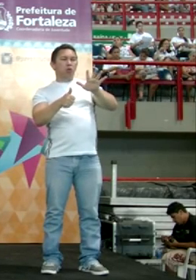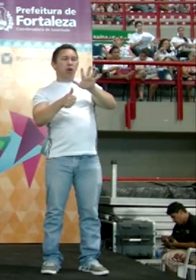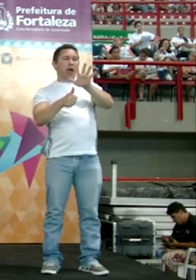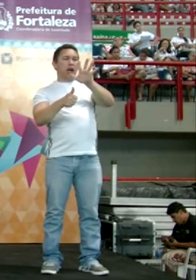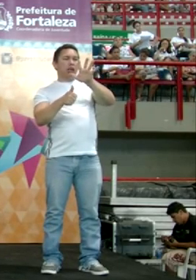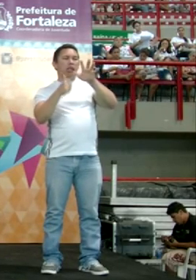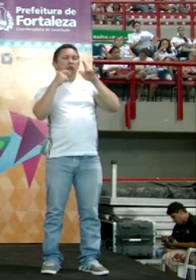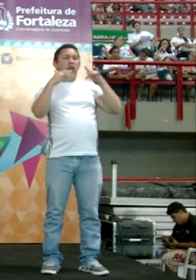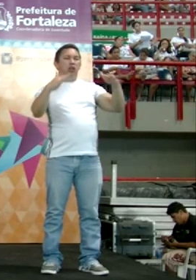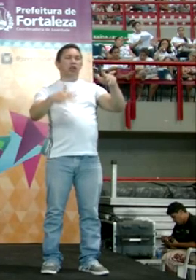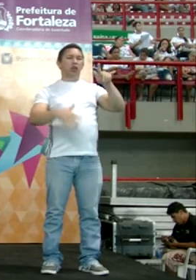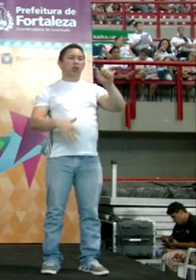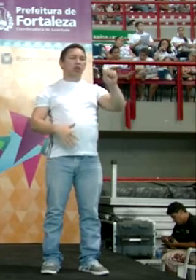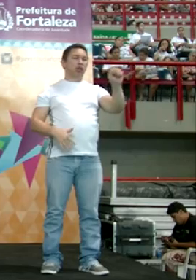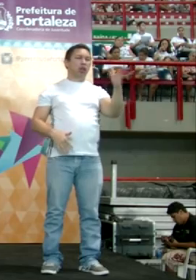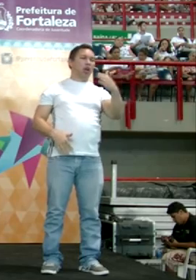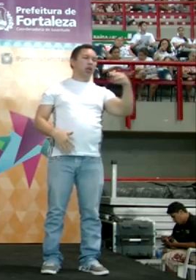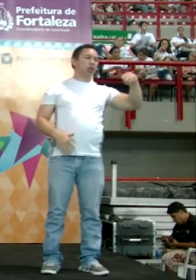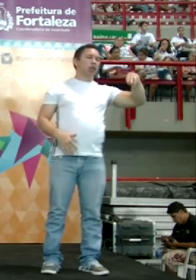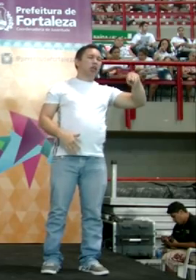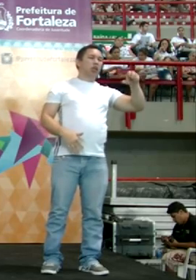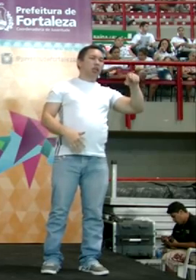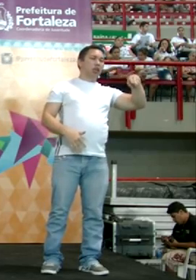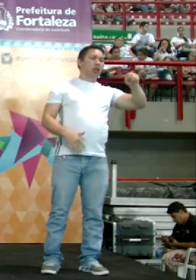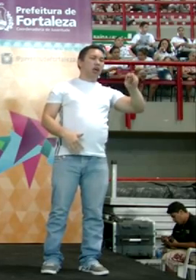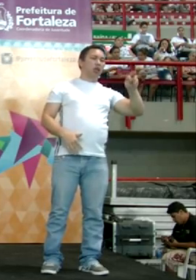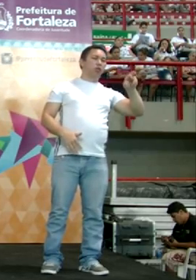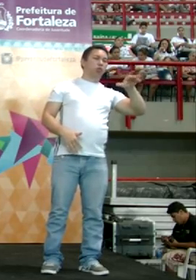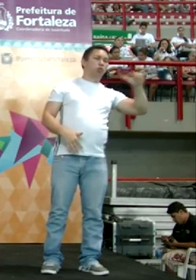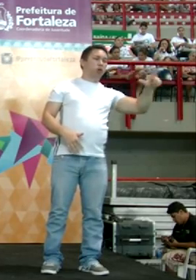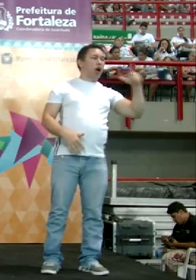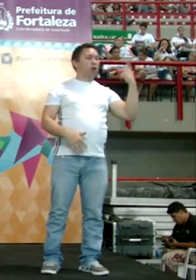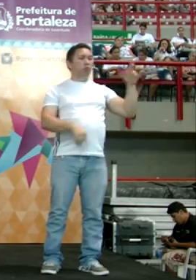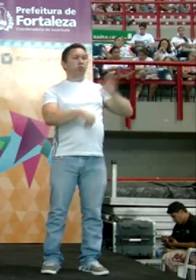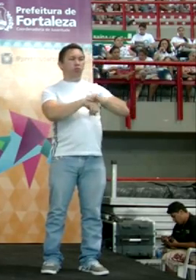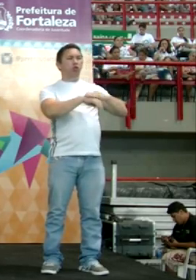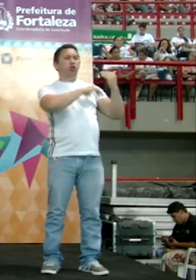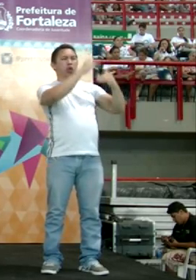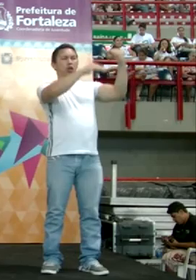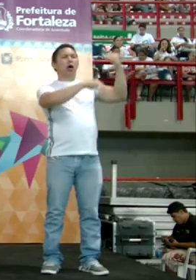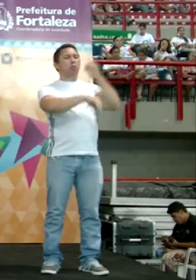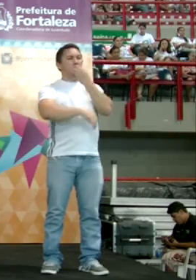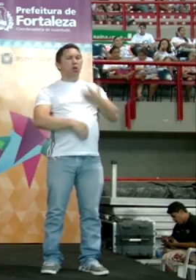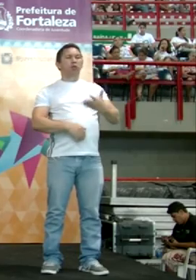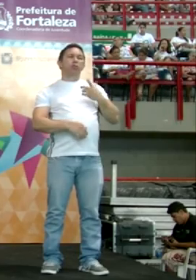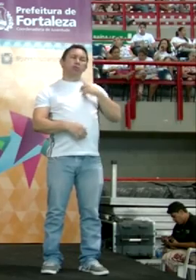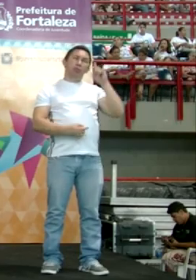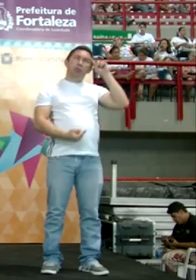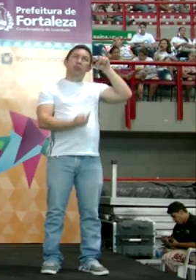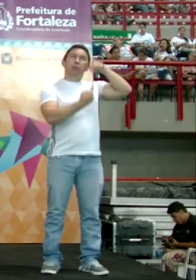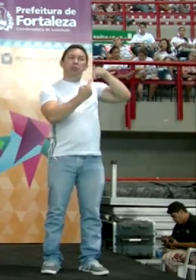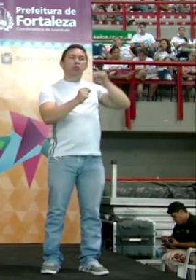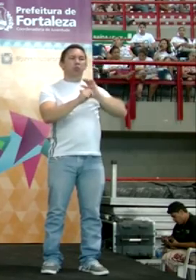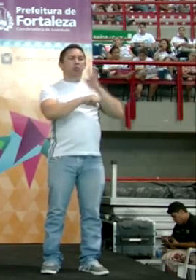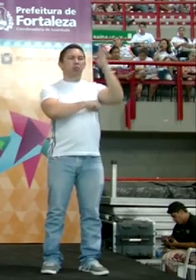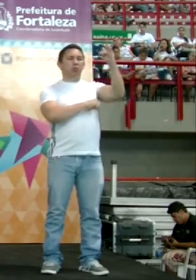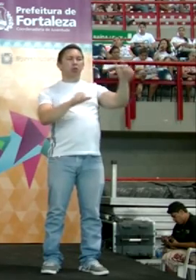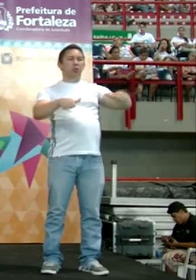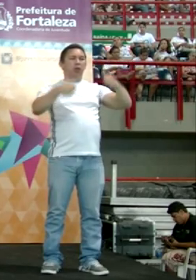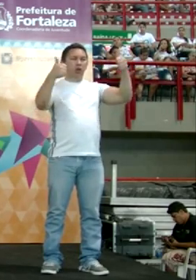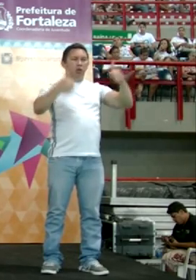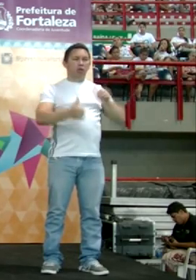como combustível. Isso é uma ideia boa, em alguns países isso já está avançando bastante, então é uma ideia que pode surgir para frente,